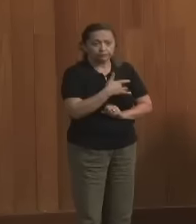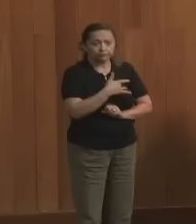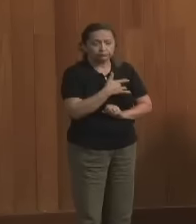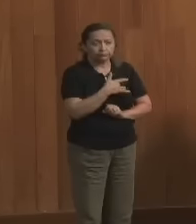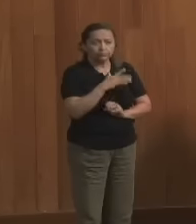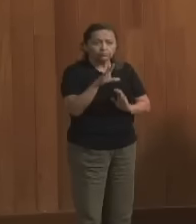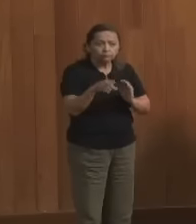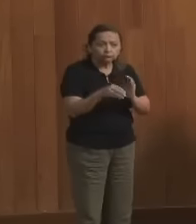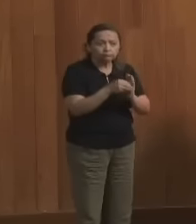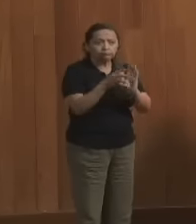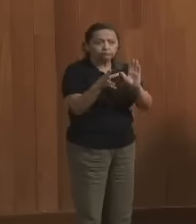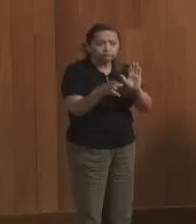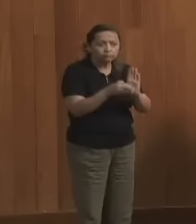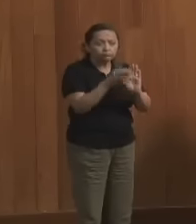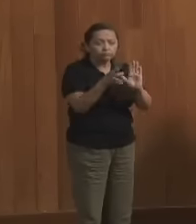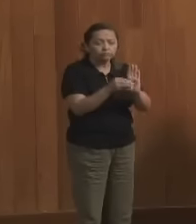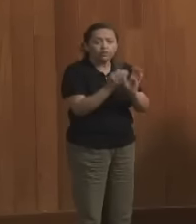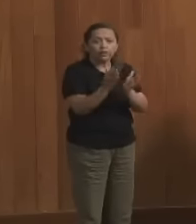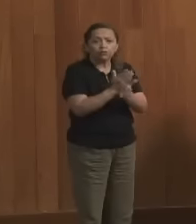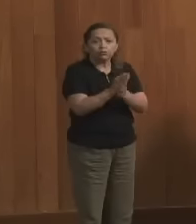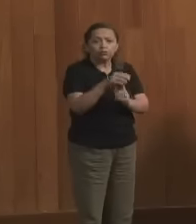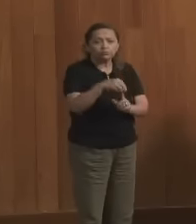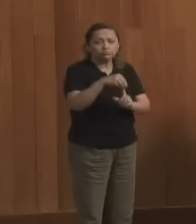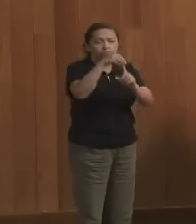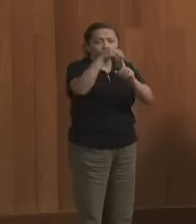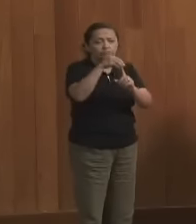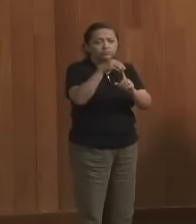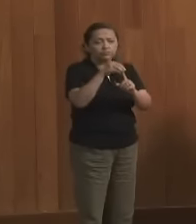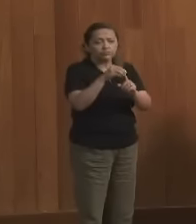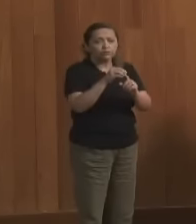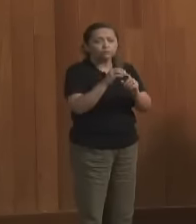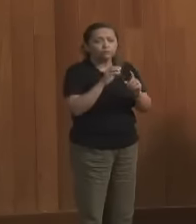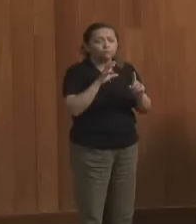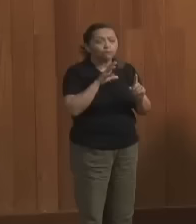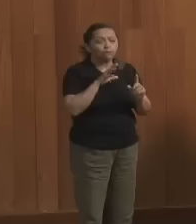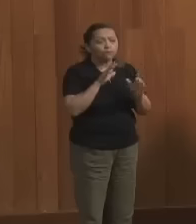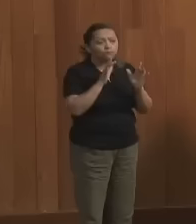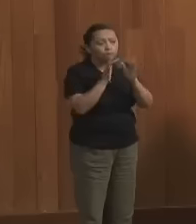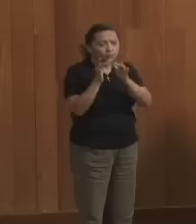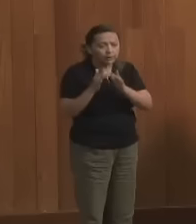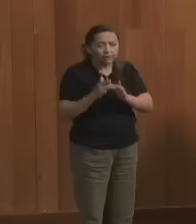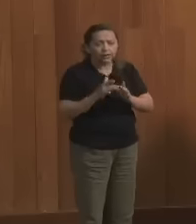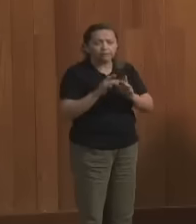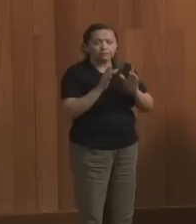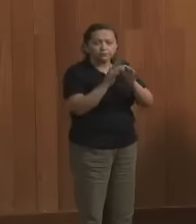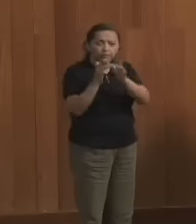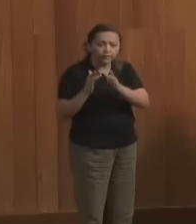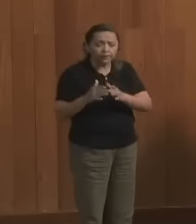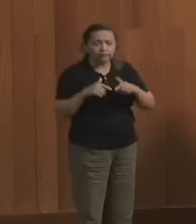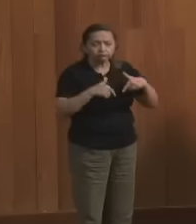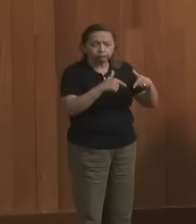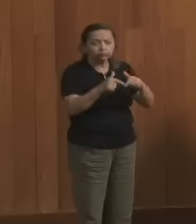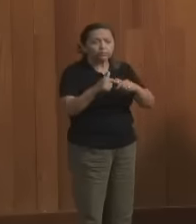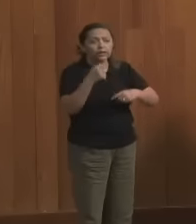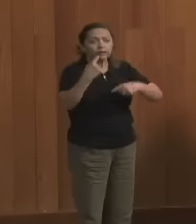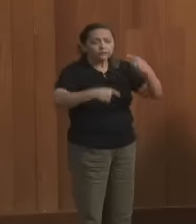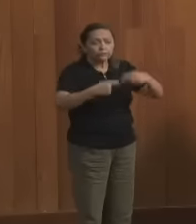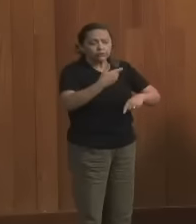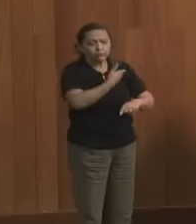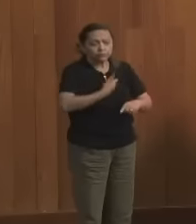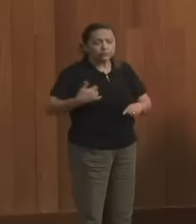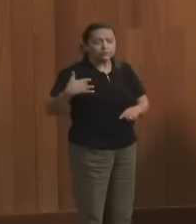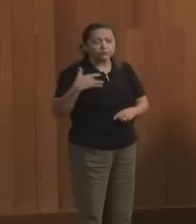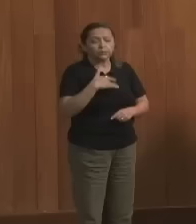elencamos algumas prioridades que são fomentar a criação de política pública de saúde